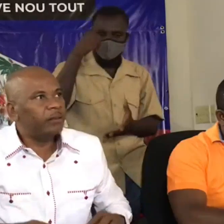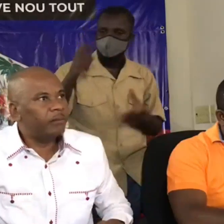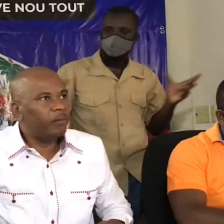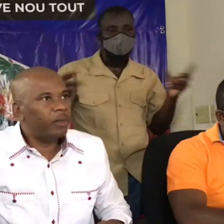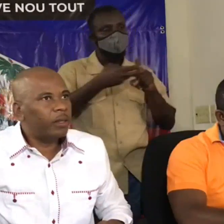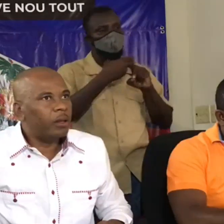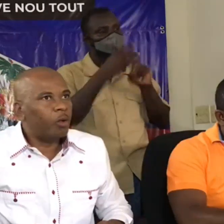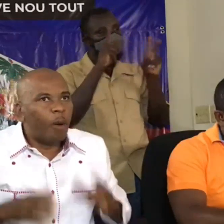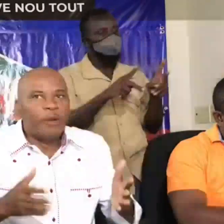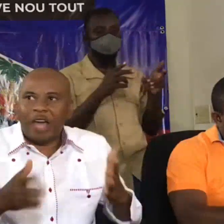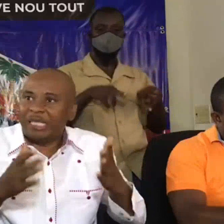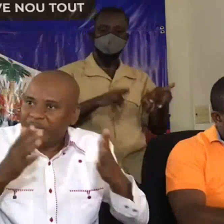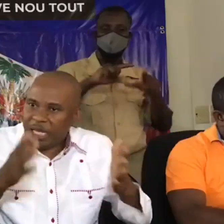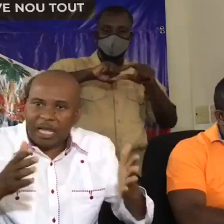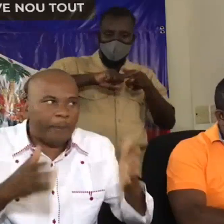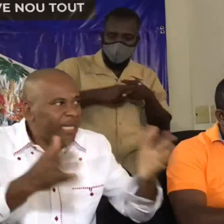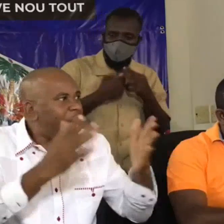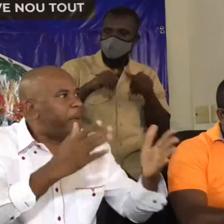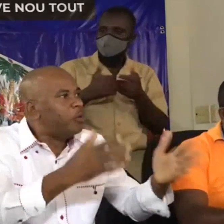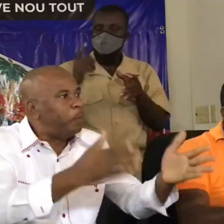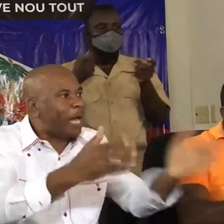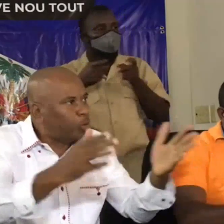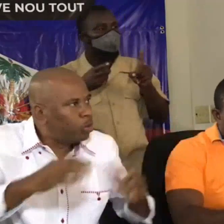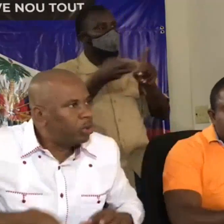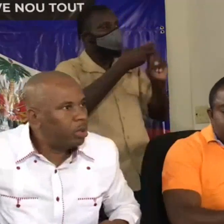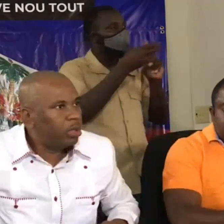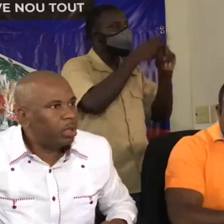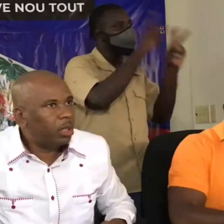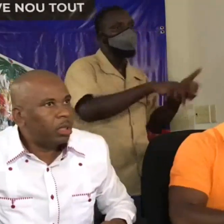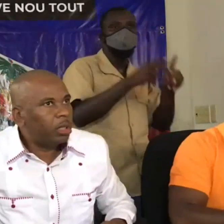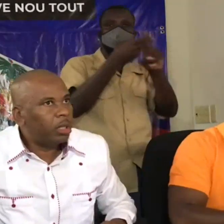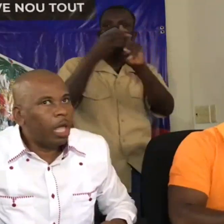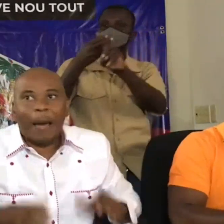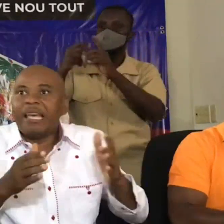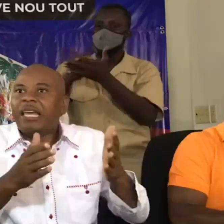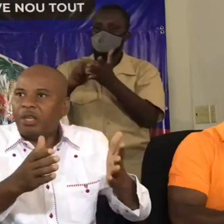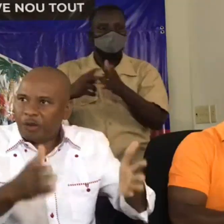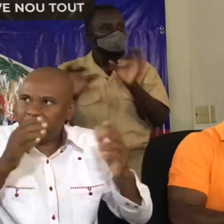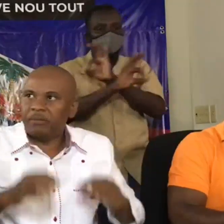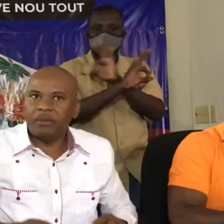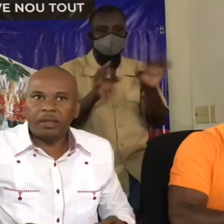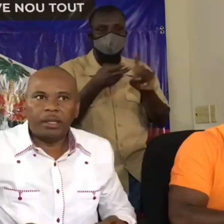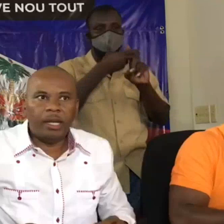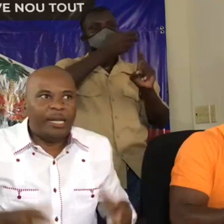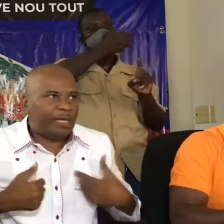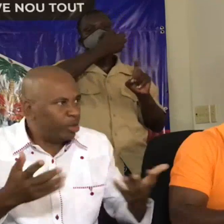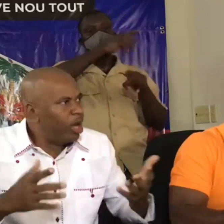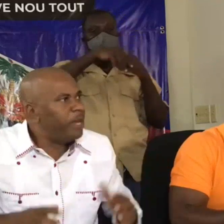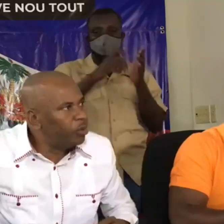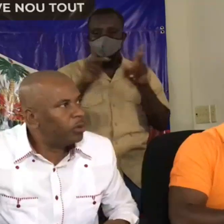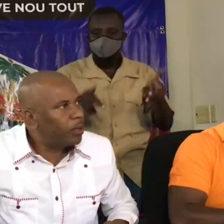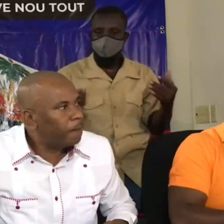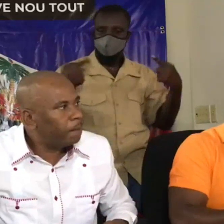temps. Comment faire assister que y a kidnappé moun partout. Et pas rien qui fait. Et destin